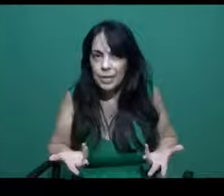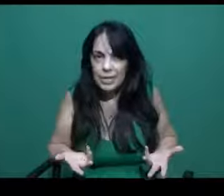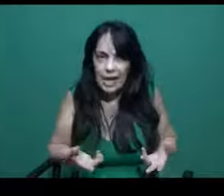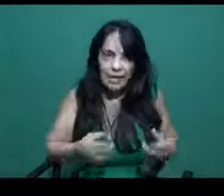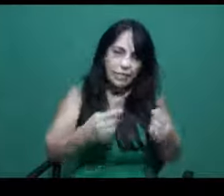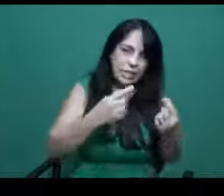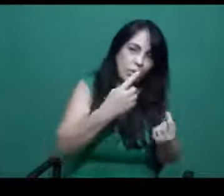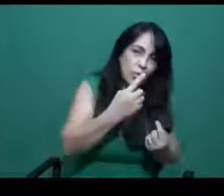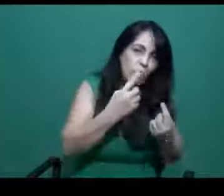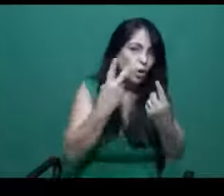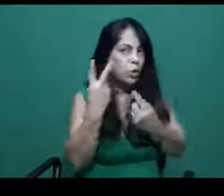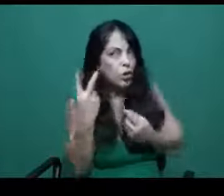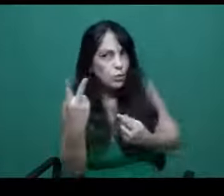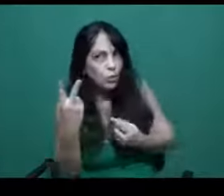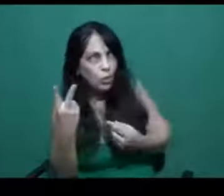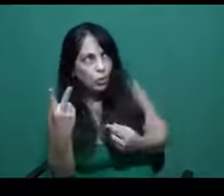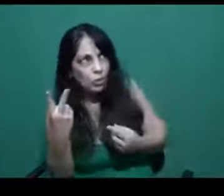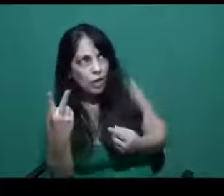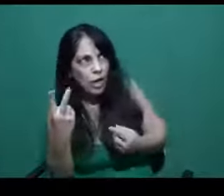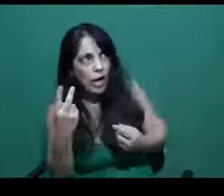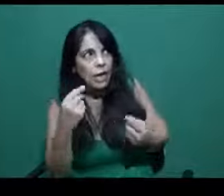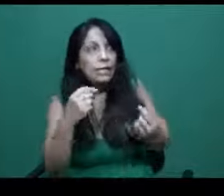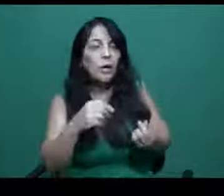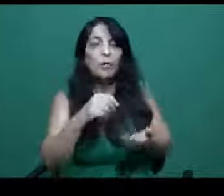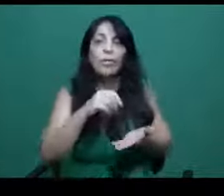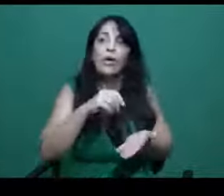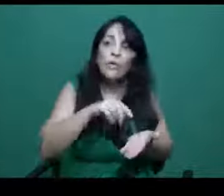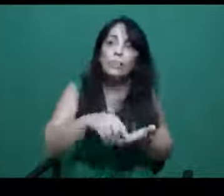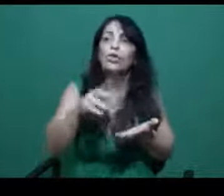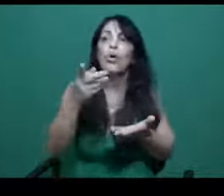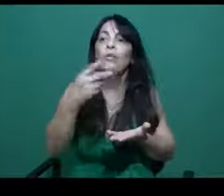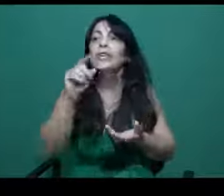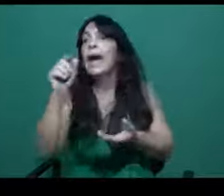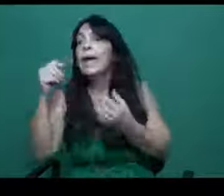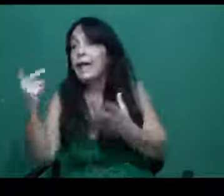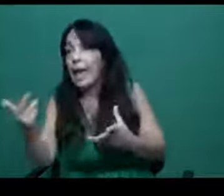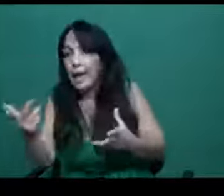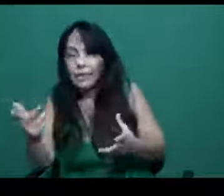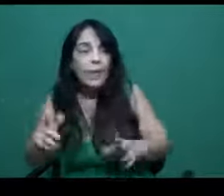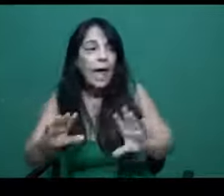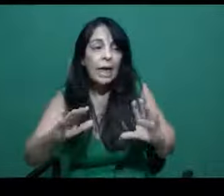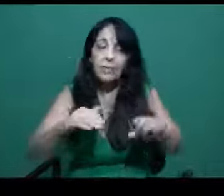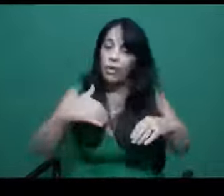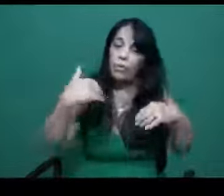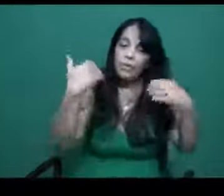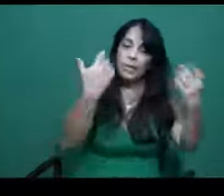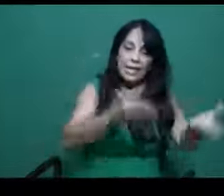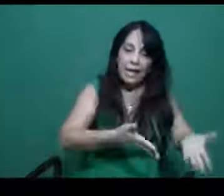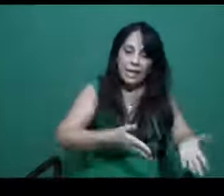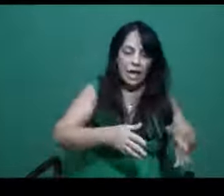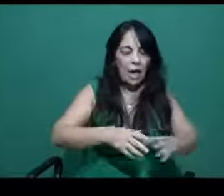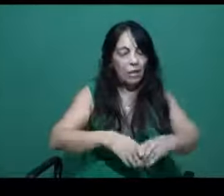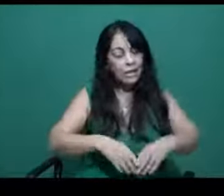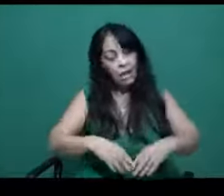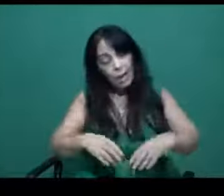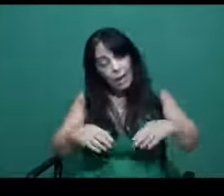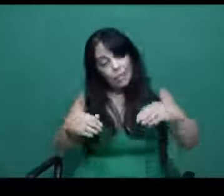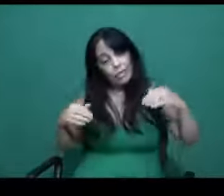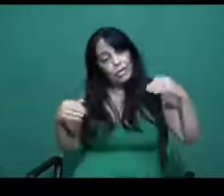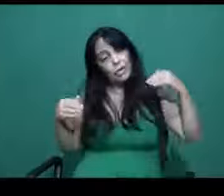precisar fazer? 1 ou 2 bolos. Então, vamos convidar quem? Aí fomos para a sala de aula. Então a professora